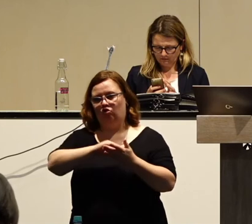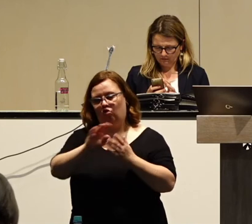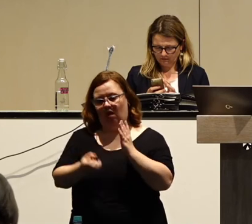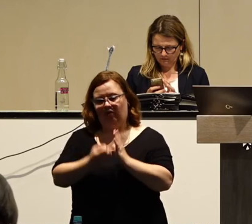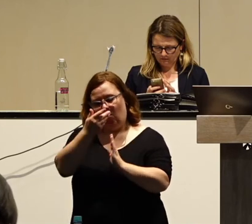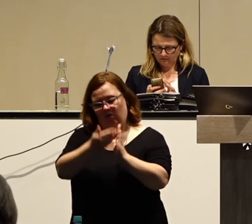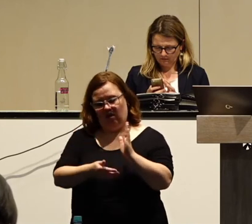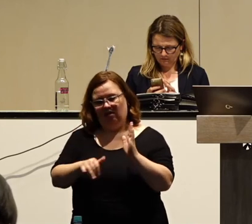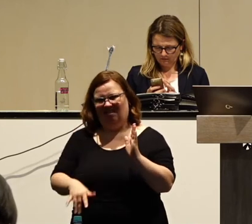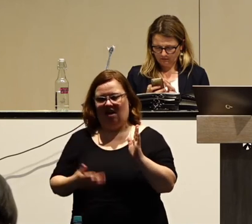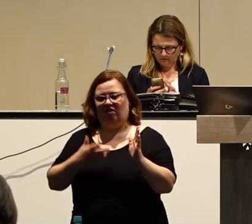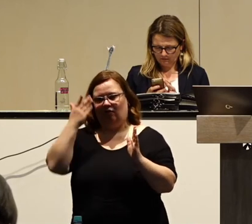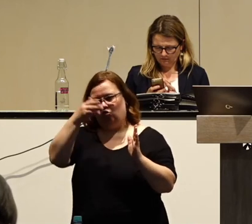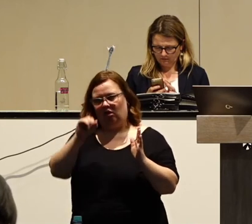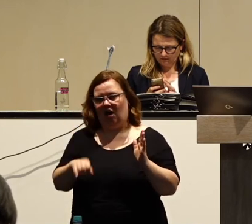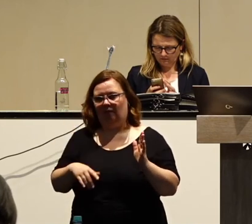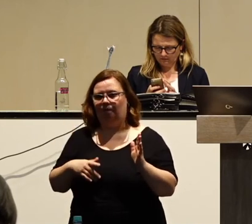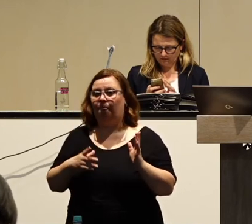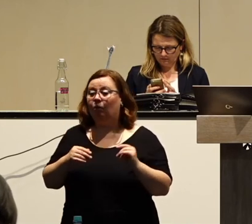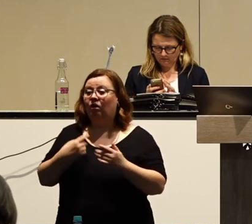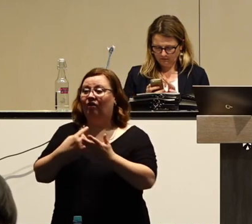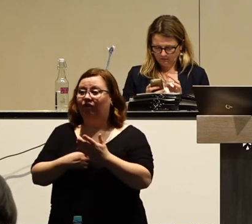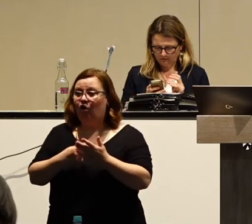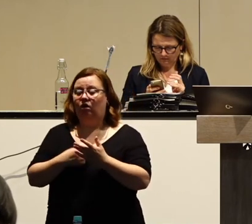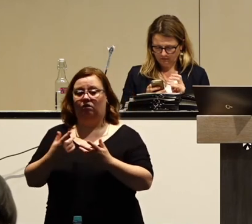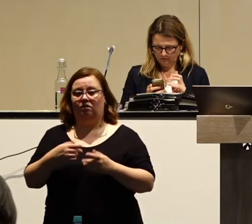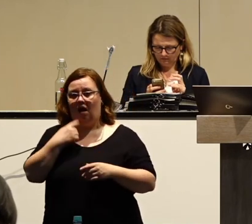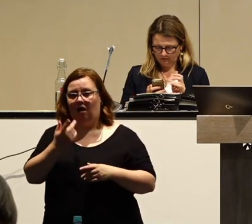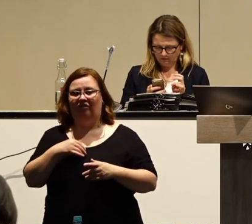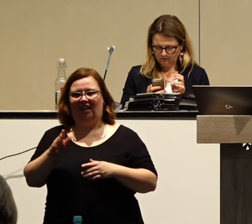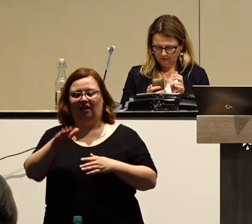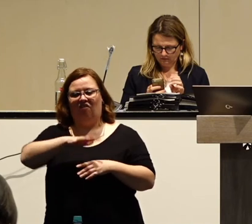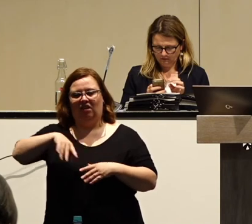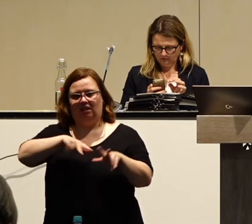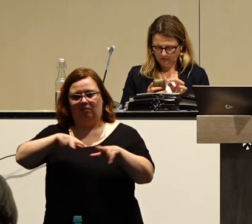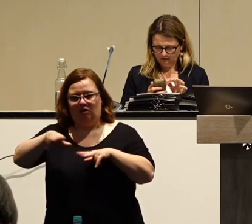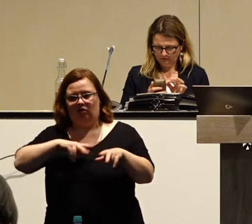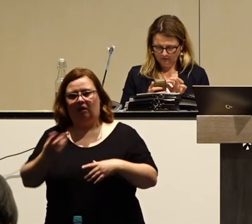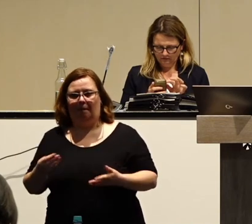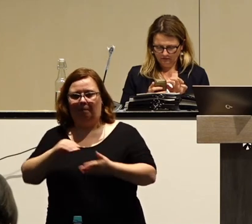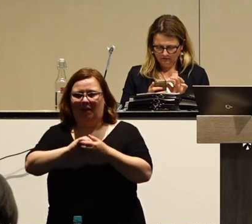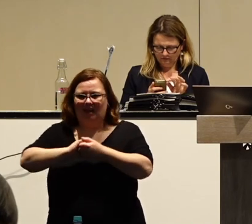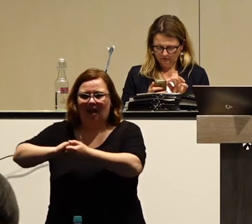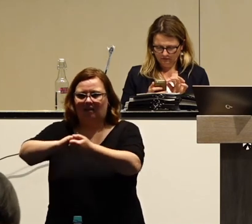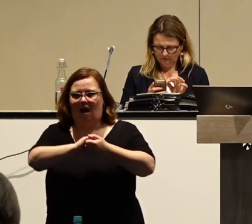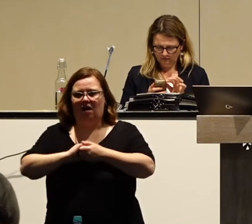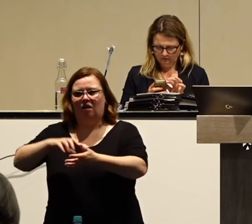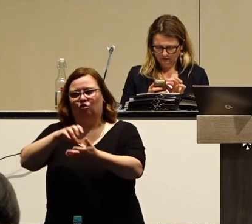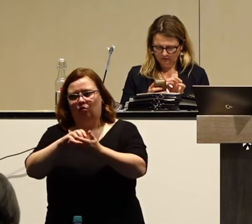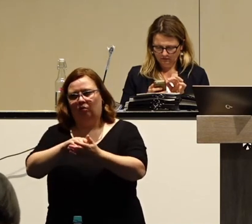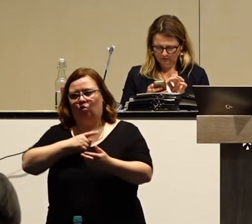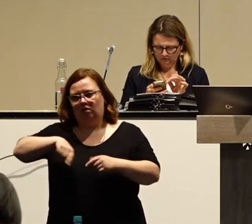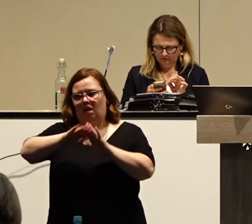Entwürfe vorgelegt, was sie sich vorstellen. Die fordern ja geradezu auf übers Quartiersmanagement, dass wir da miteinander als Kommune mit